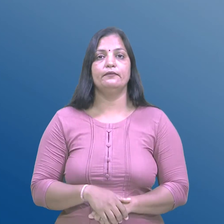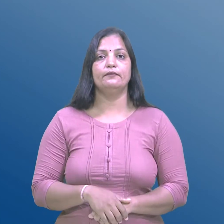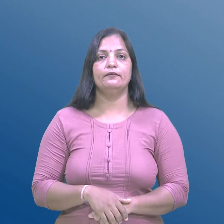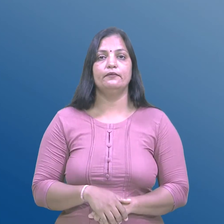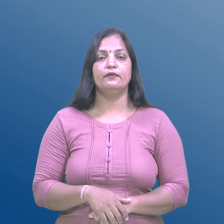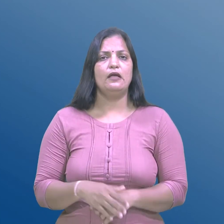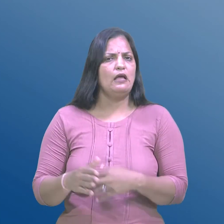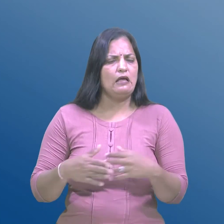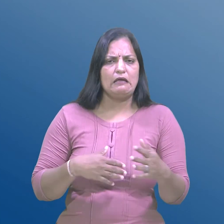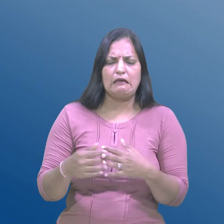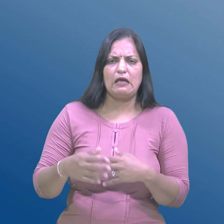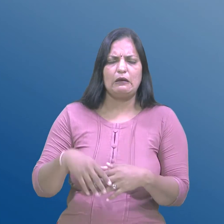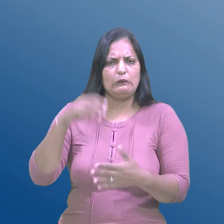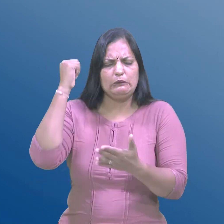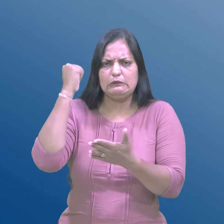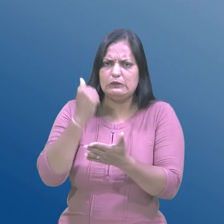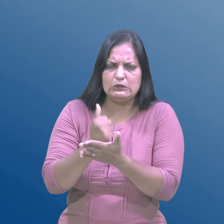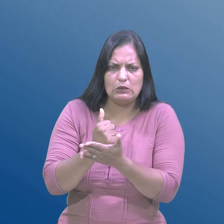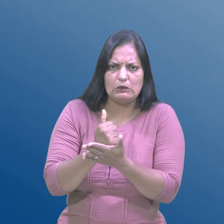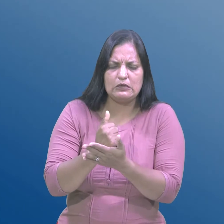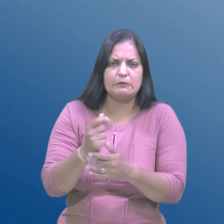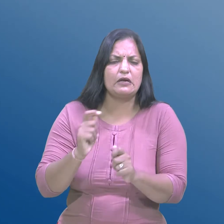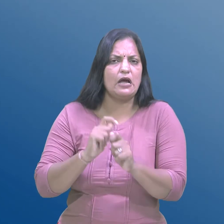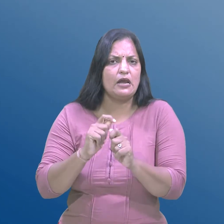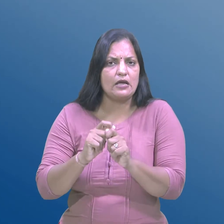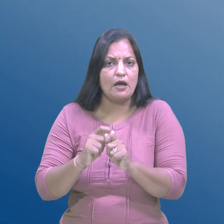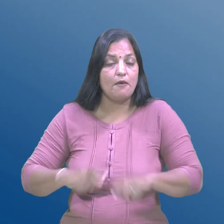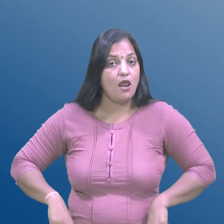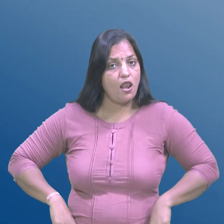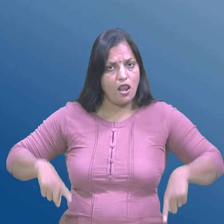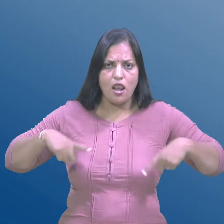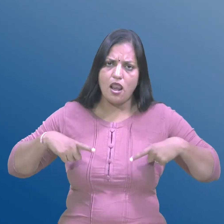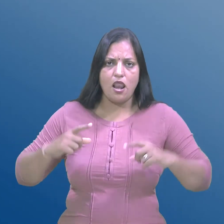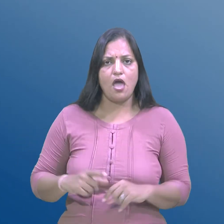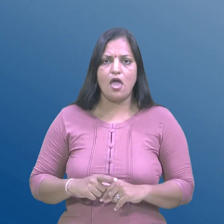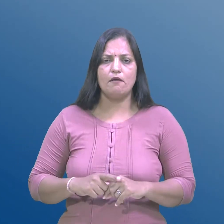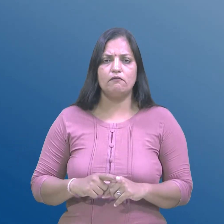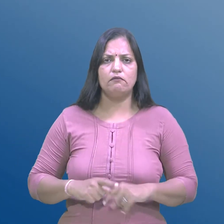કોઈ ચોક્કસ પ્રકારની વ્યવસ્થામાં જીવન જીવવા બંધાયેલ નથી.